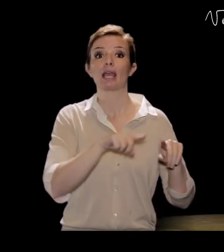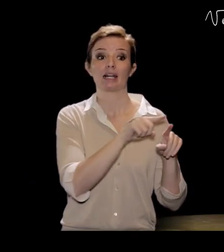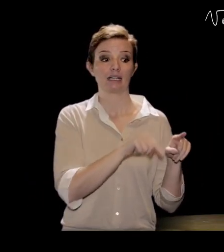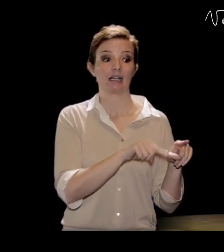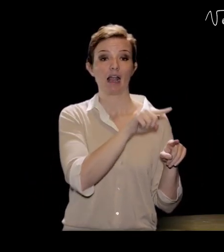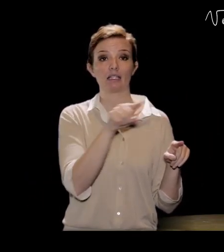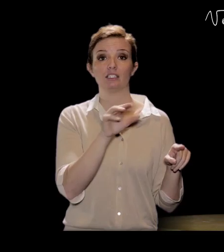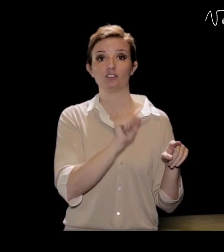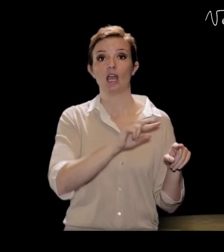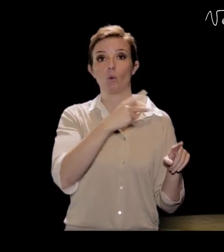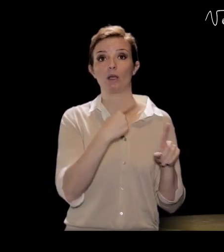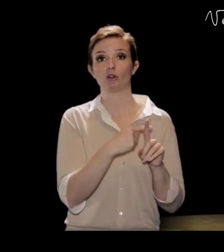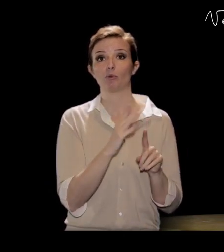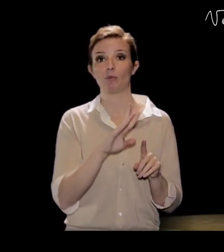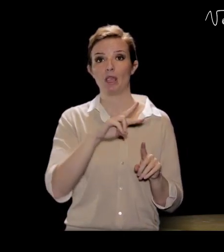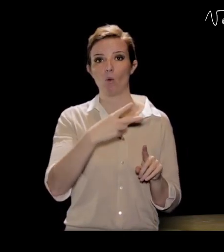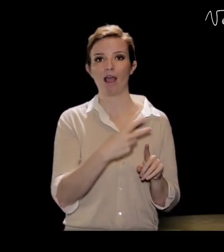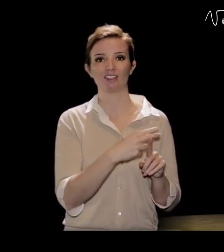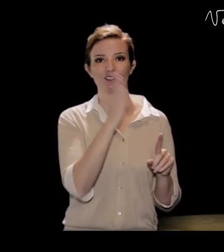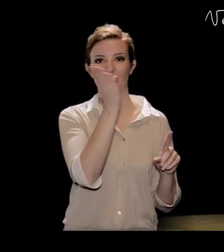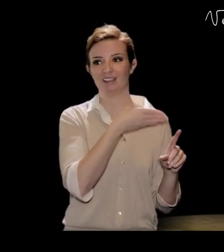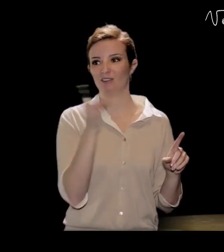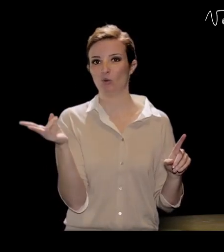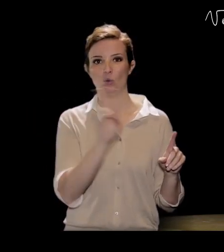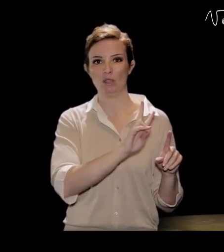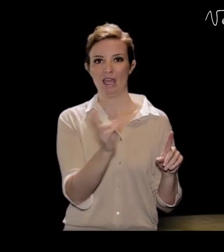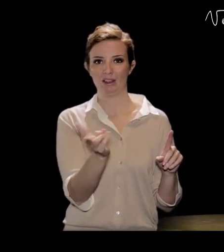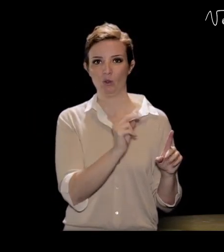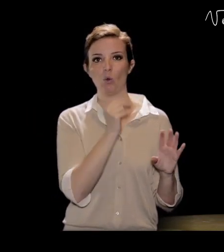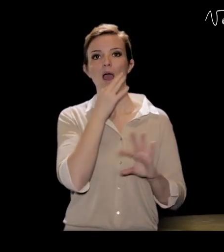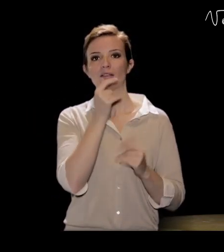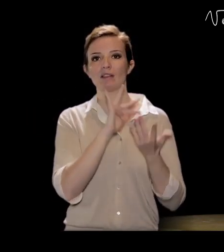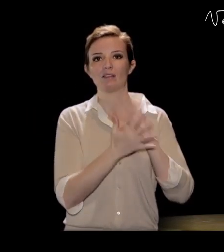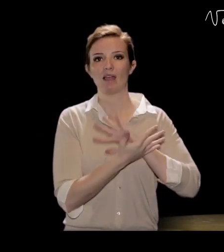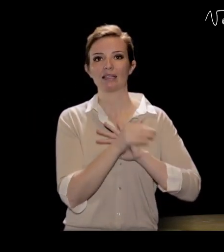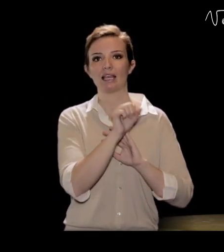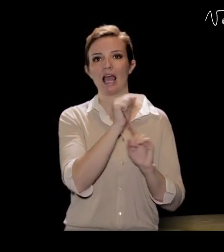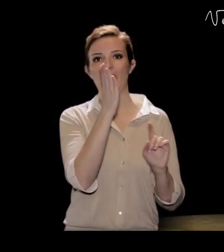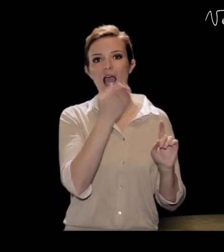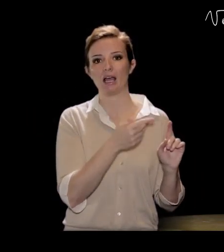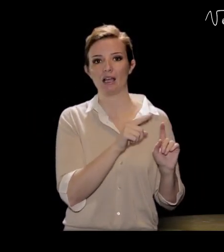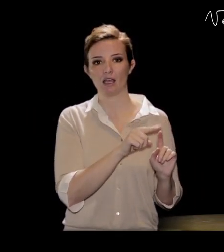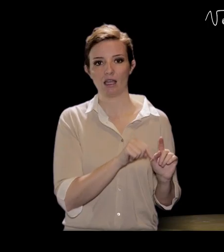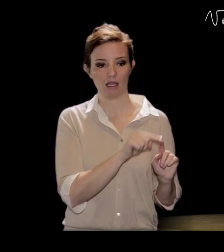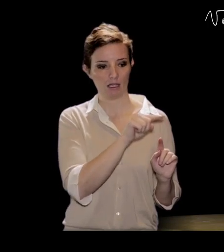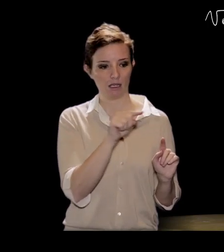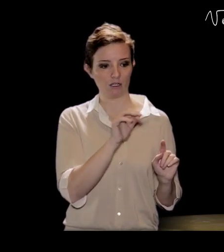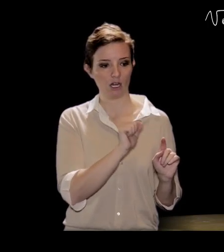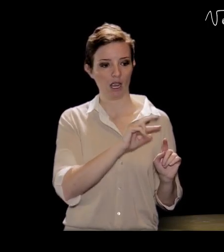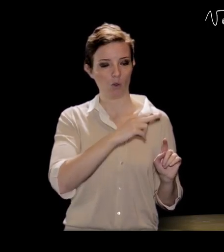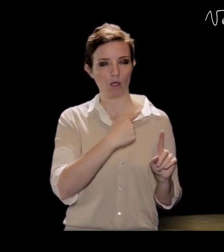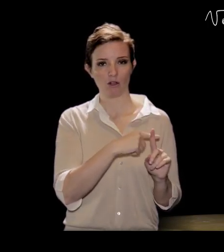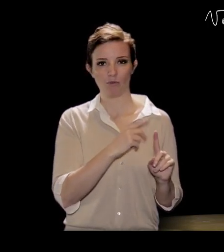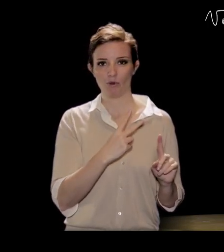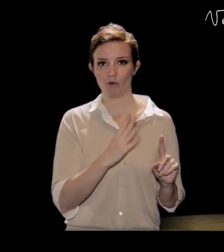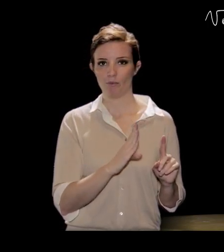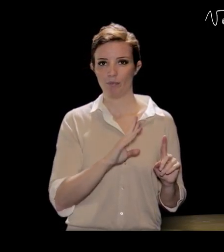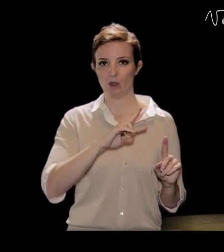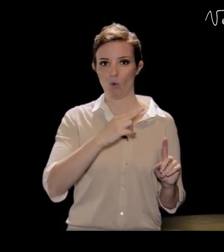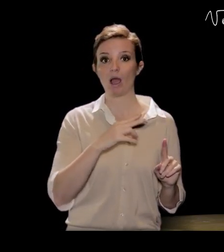di a quadro più b quadro. Quindi si ottiene a su radice di a quadro più b quadro seno di x